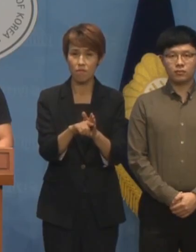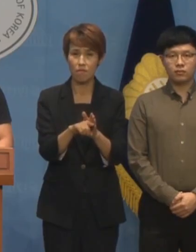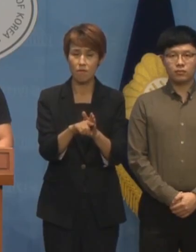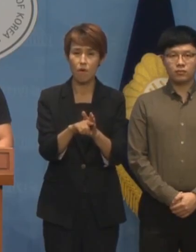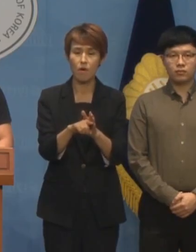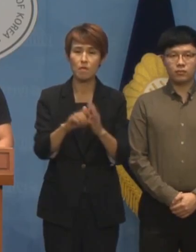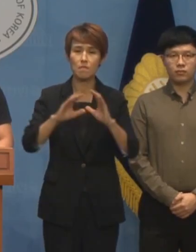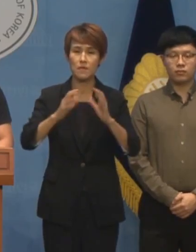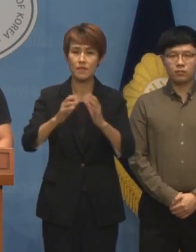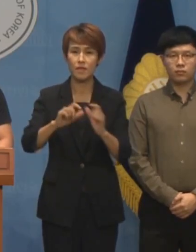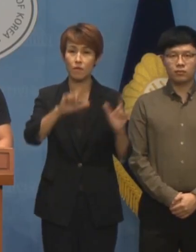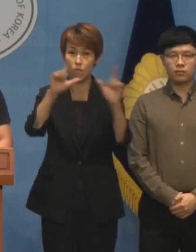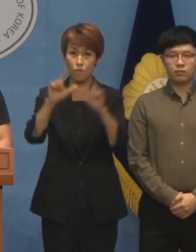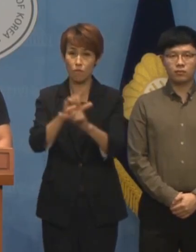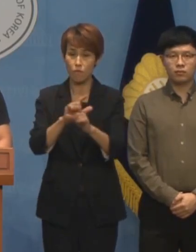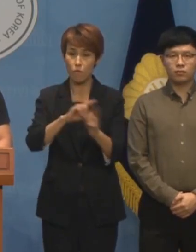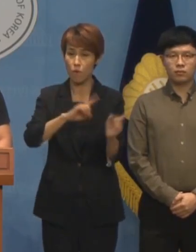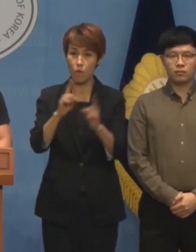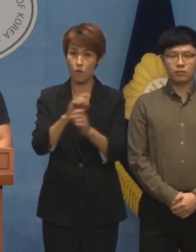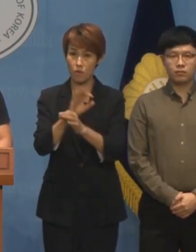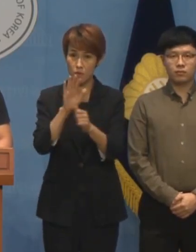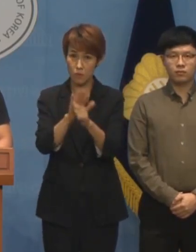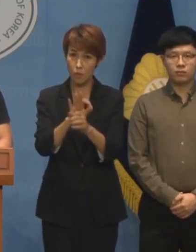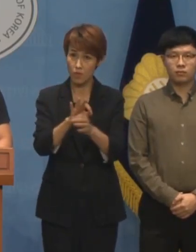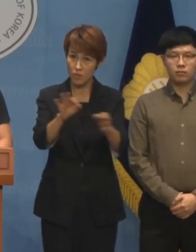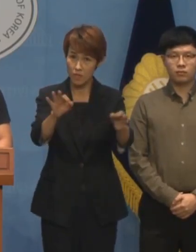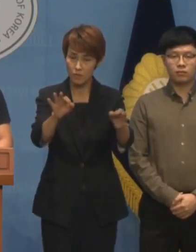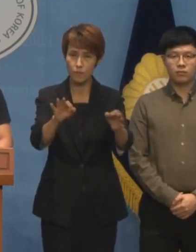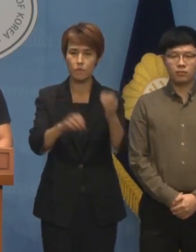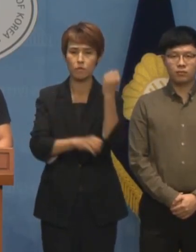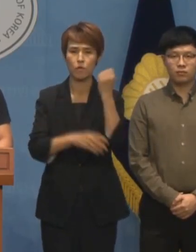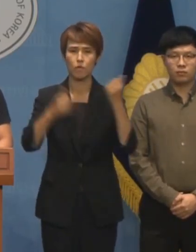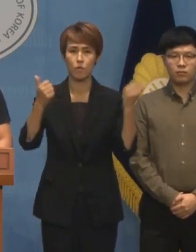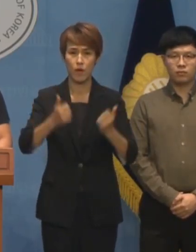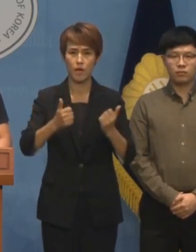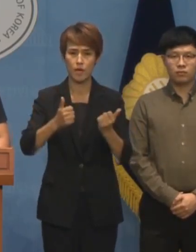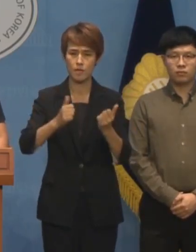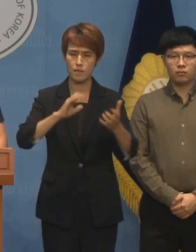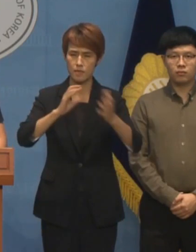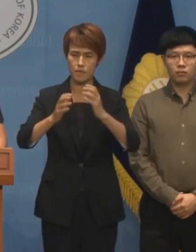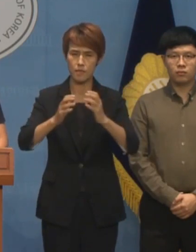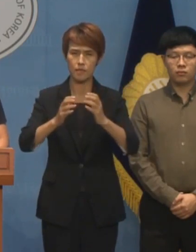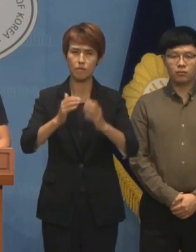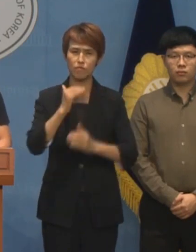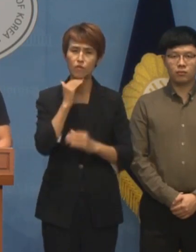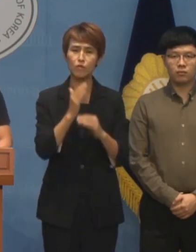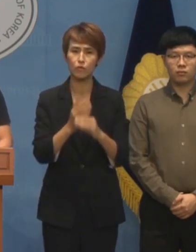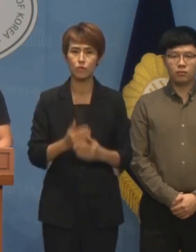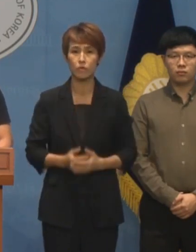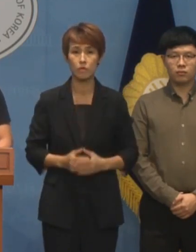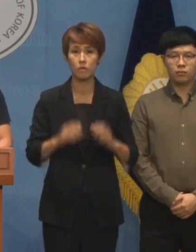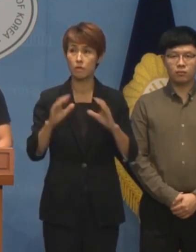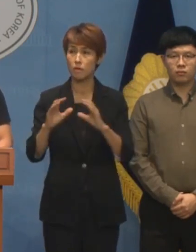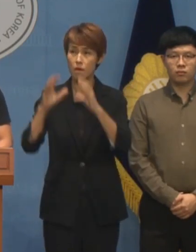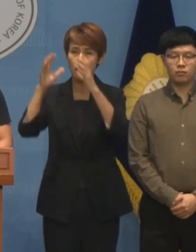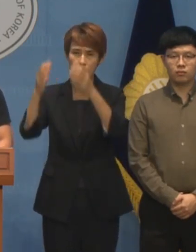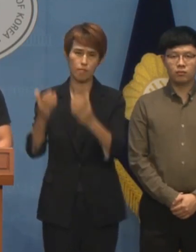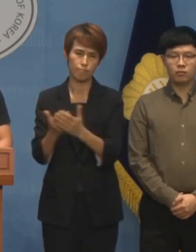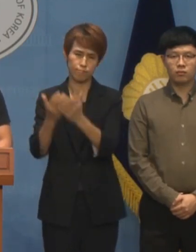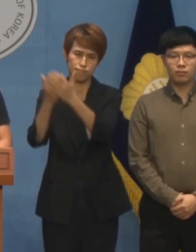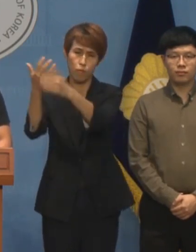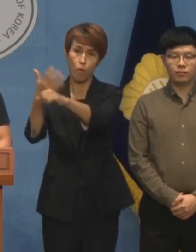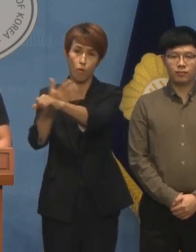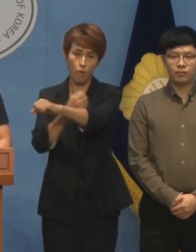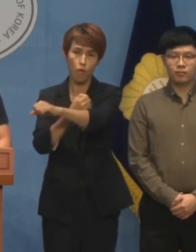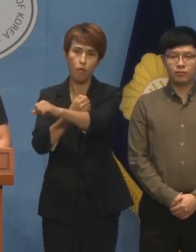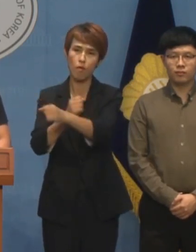민생회복 지원금은 현재 본회의 의결만을 앞두고 있습니다. 세계는 나날이 눈부신 발전을 거듭하며